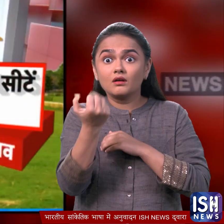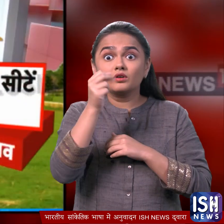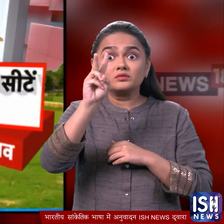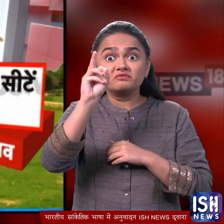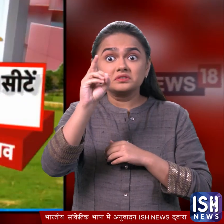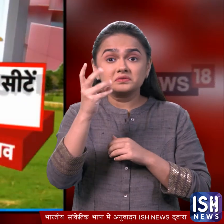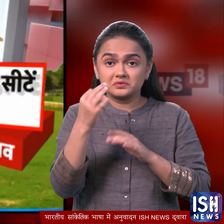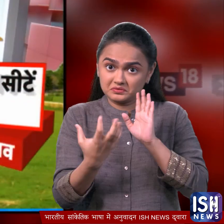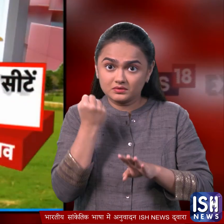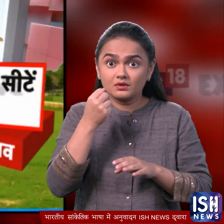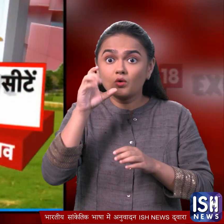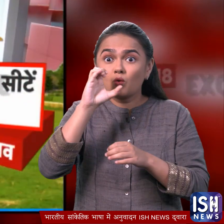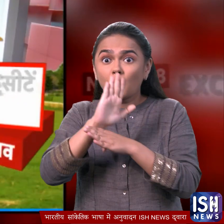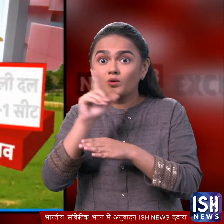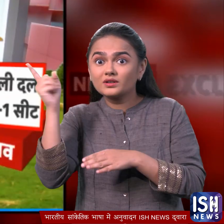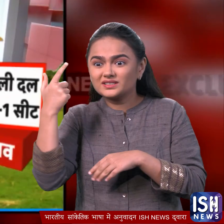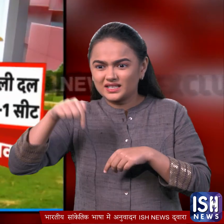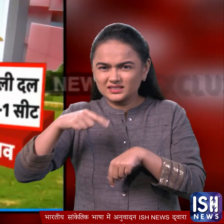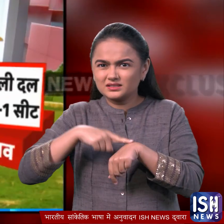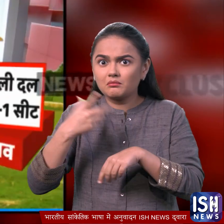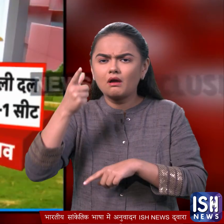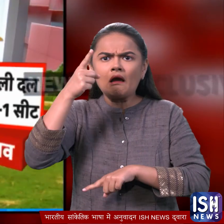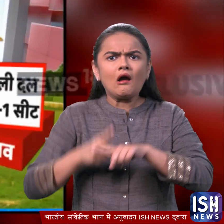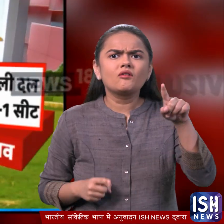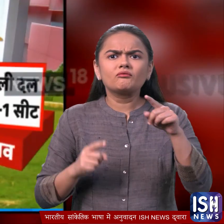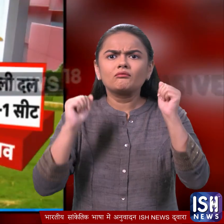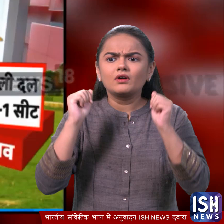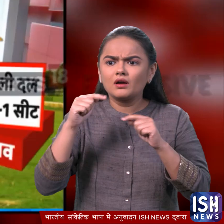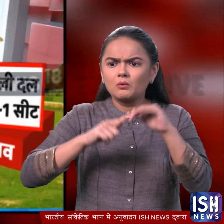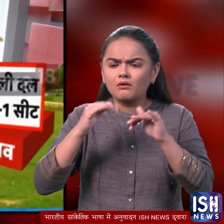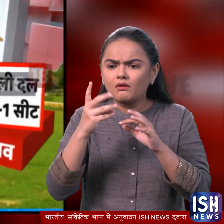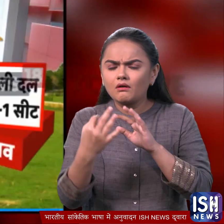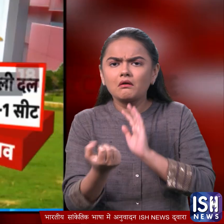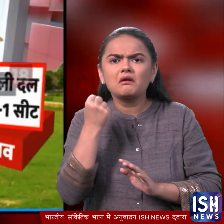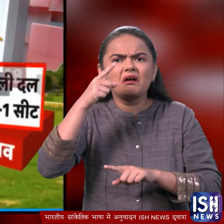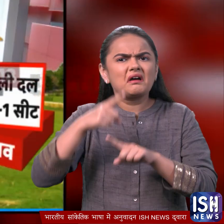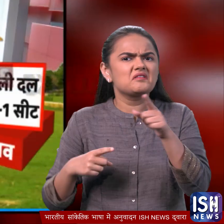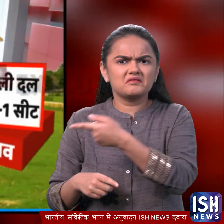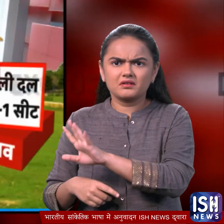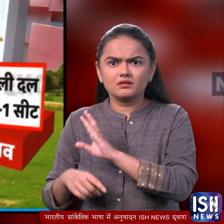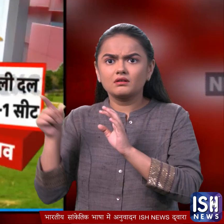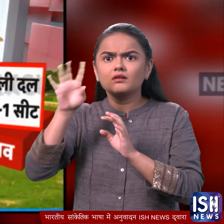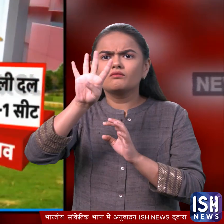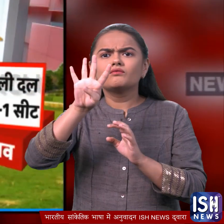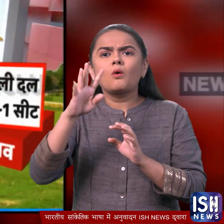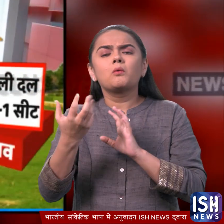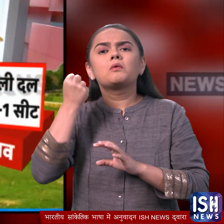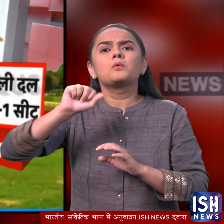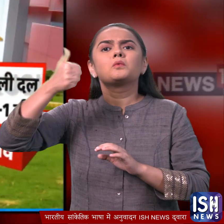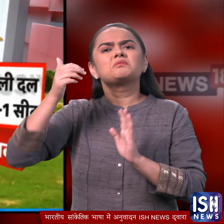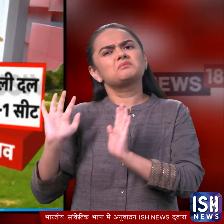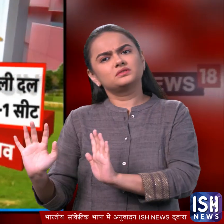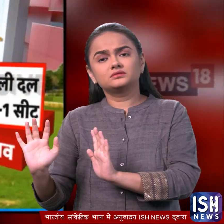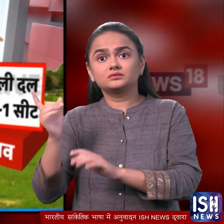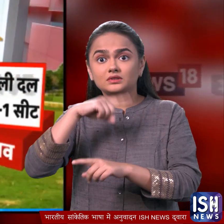को 20 सीटों पर जीत मिली थी, जबकि कांग्रेस को इस बार से आधी सीटें मिली, यानी उसे सिर्फ 4 सीटों पर जीत मिली